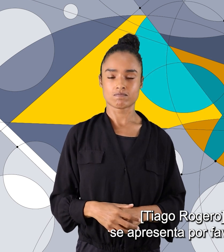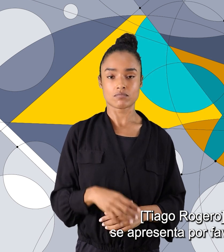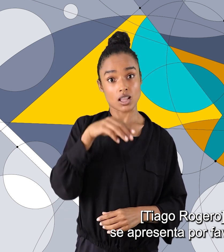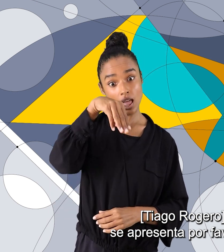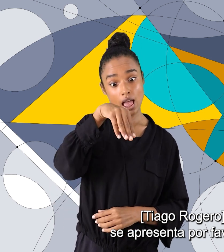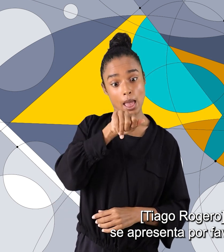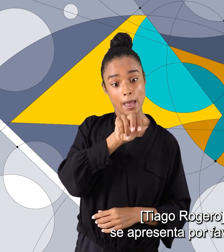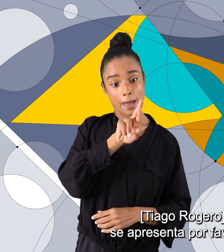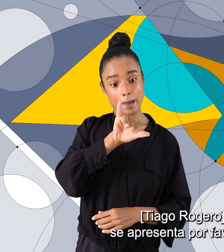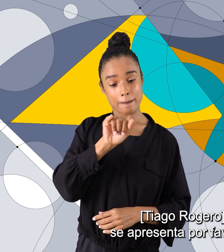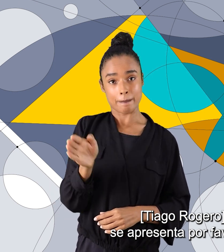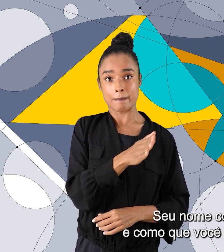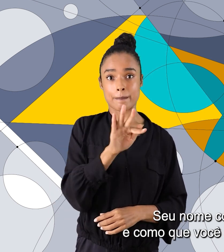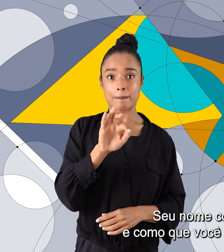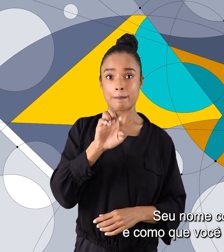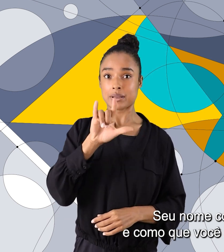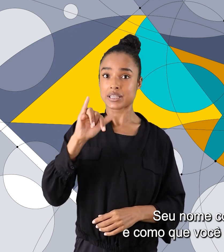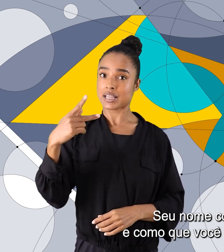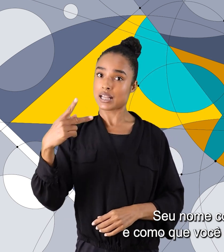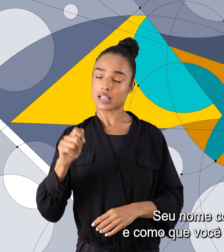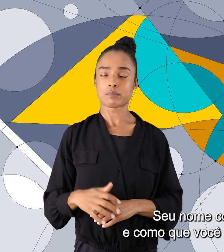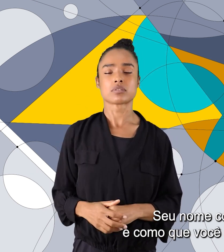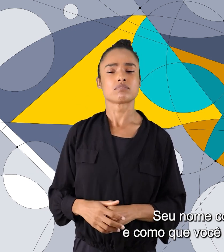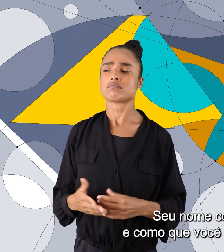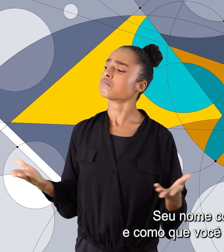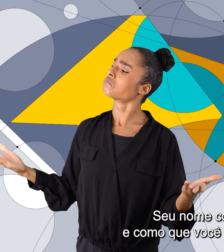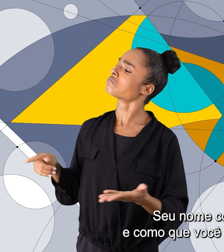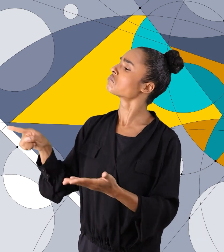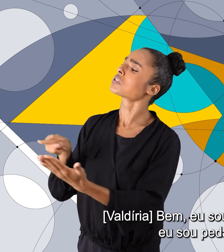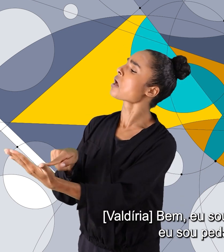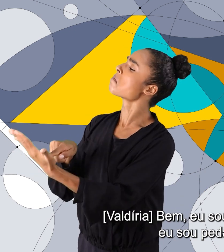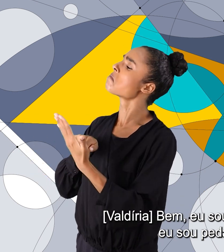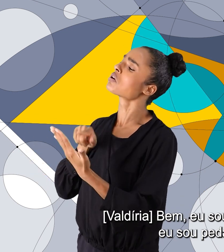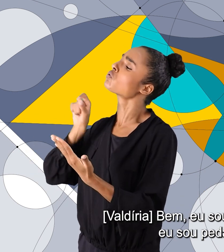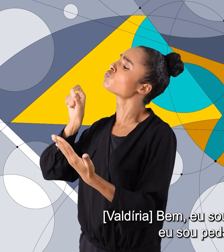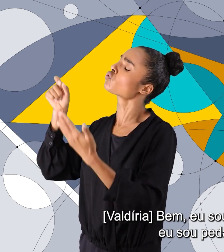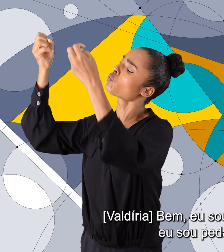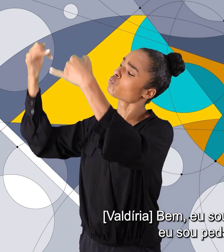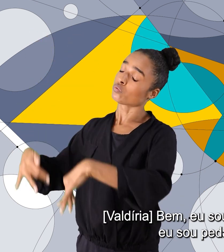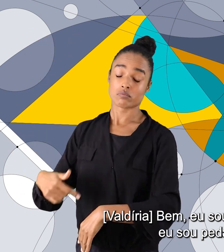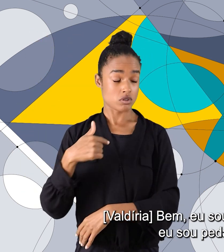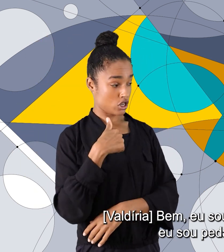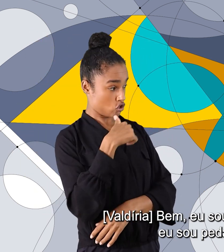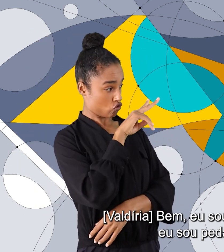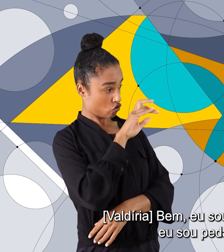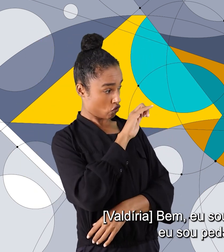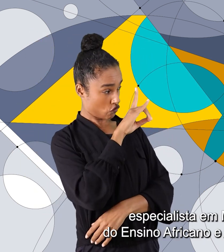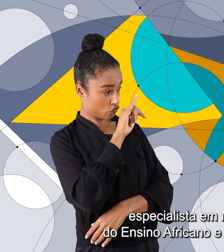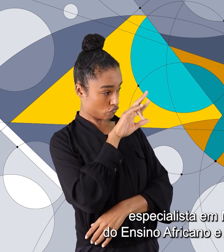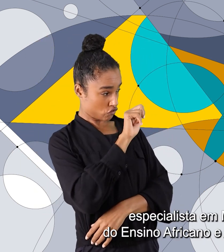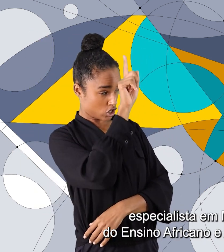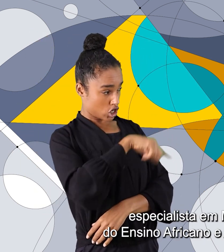Primeiro, se apresenta, por favor, para o ouvinte, seu nome completo e como que você se descreve. Bem, eu sou Valdíria Lopes, eu sou